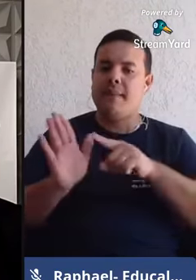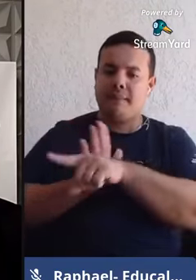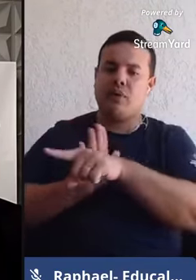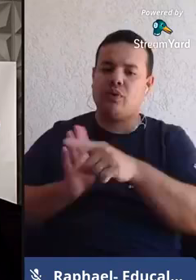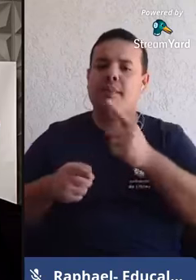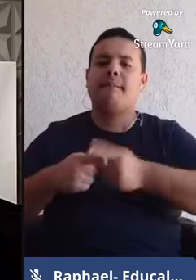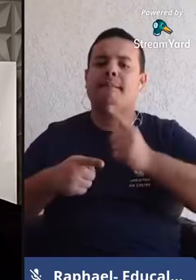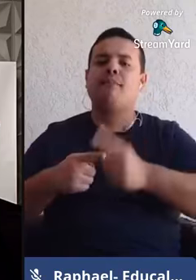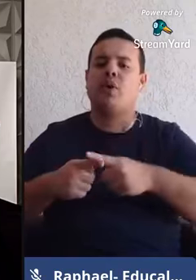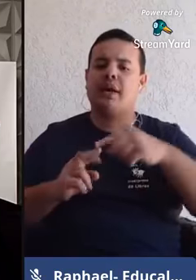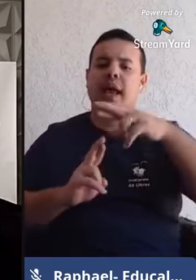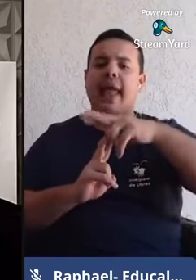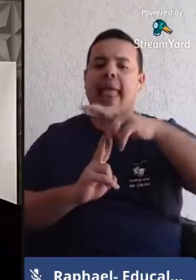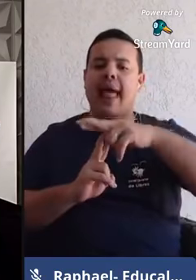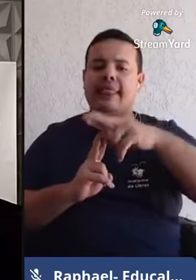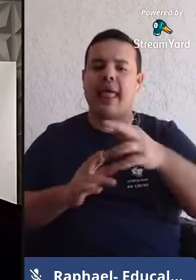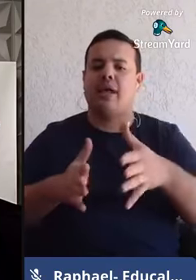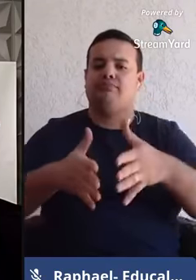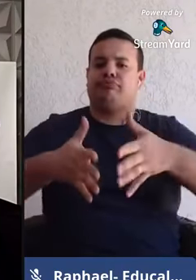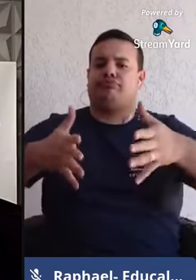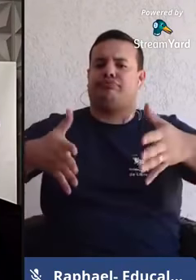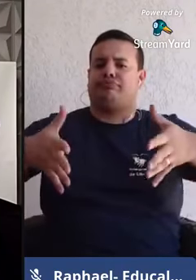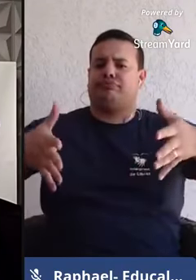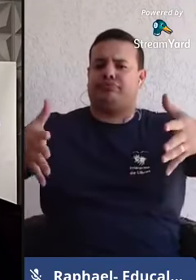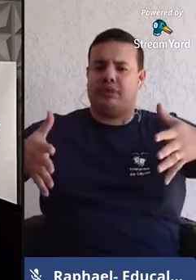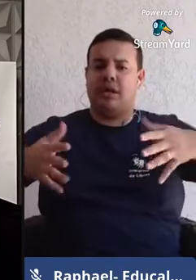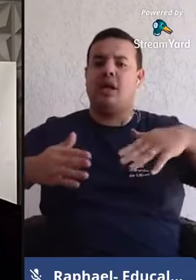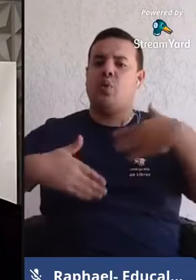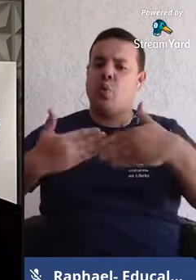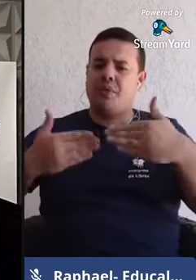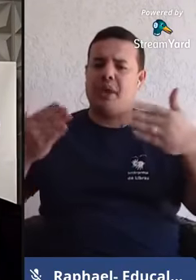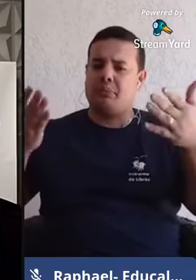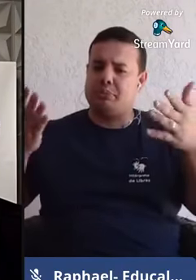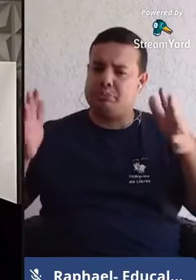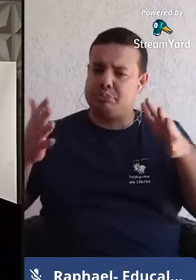cresceu tanto e depois ela começou a declinar.